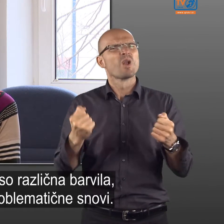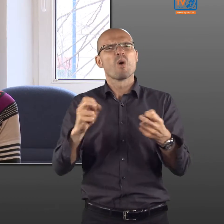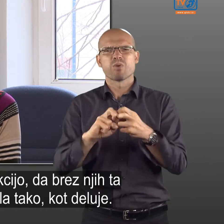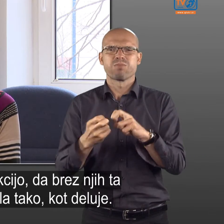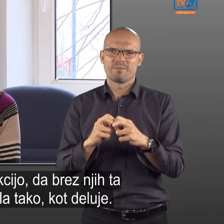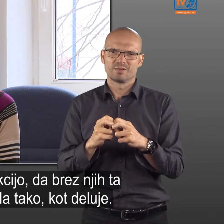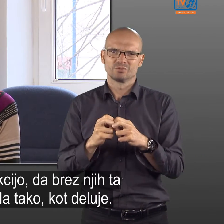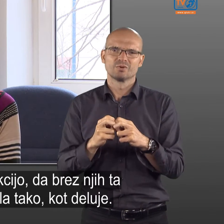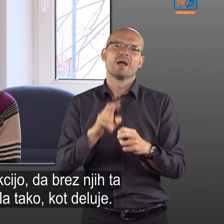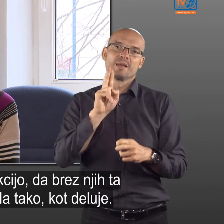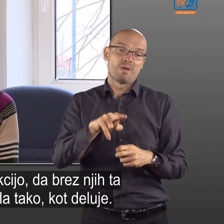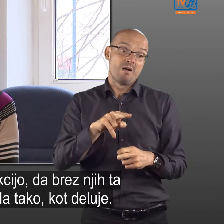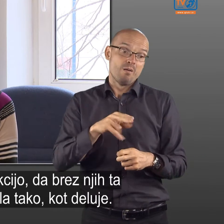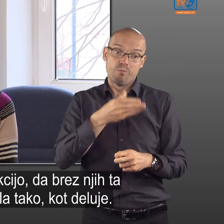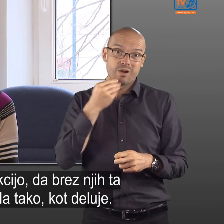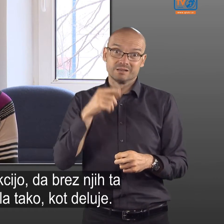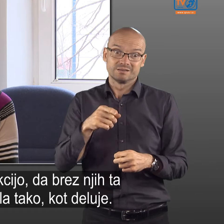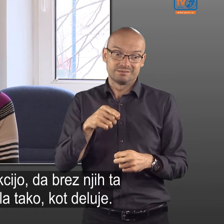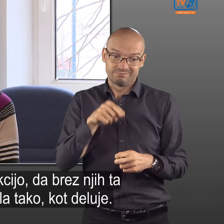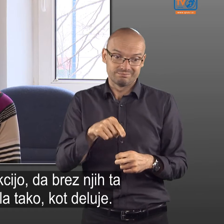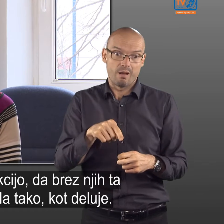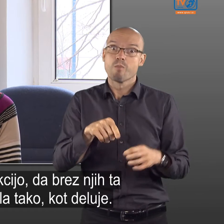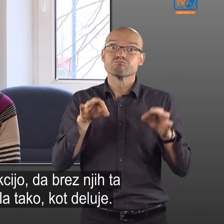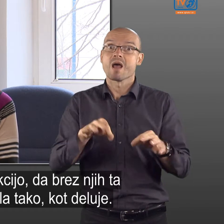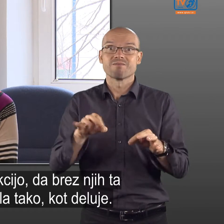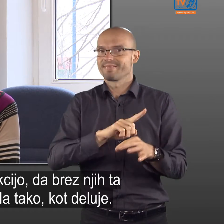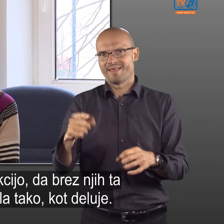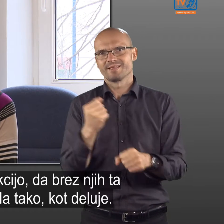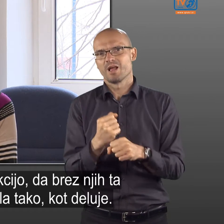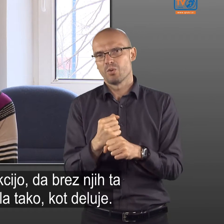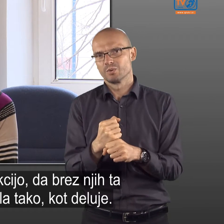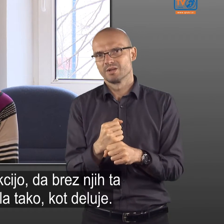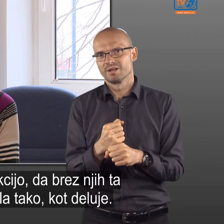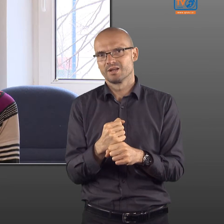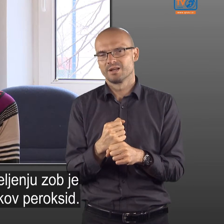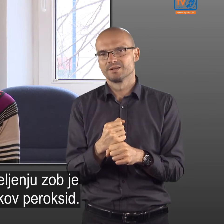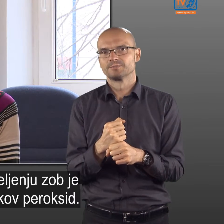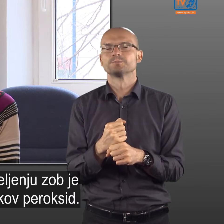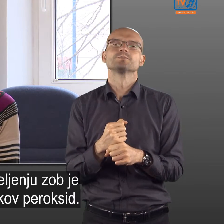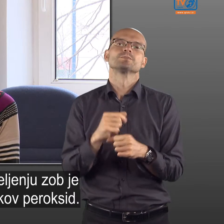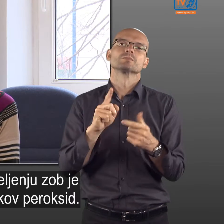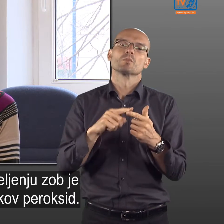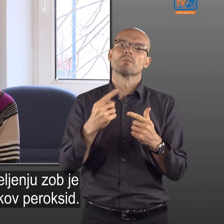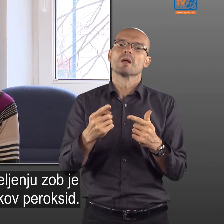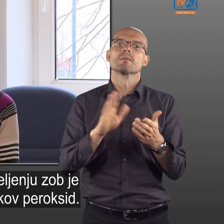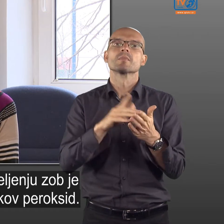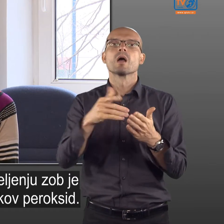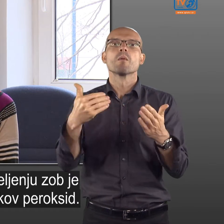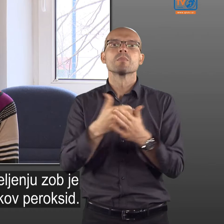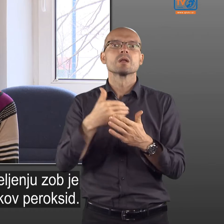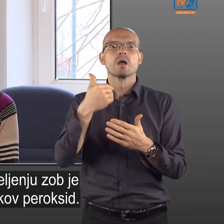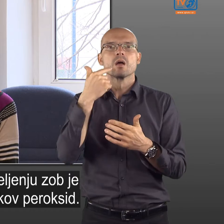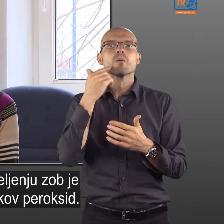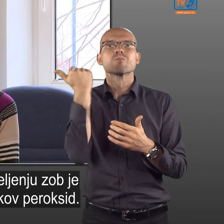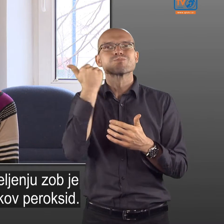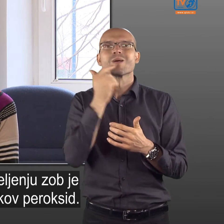snovi, ampak imajo to funkcijo, brez njih ta barva potem ne bi delovala tako, kot deluje. Potem recimo pri